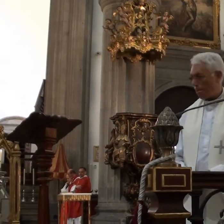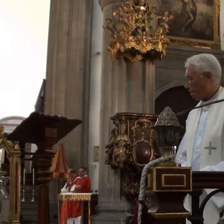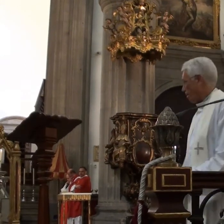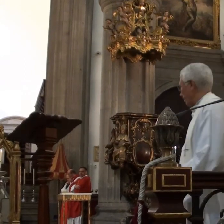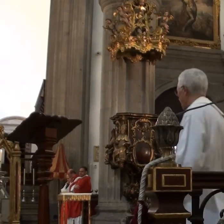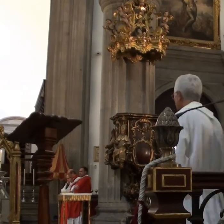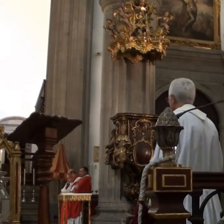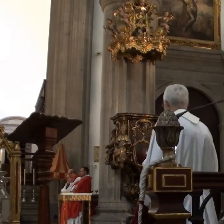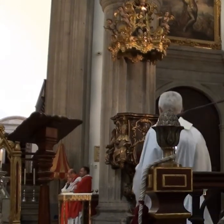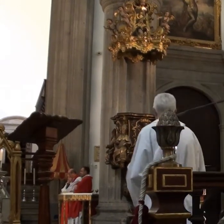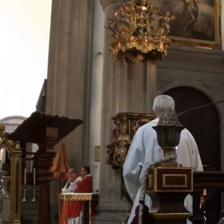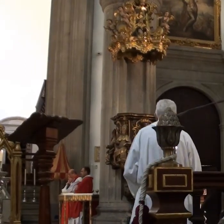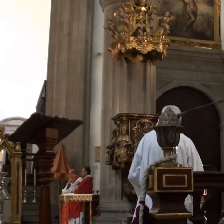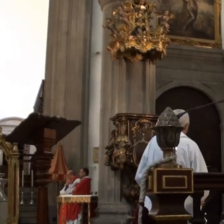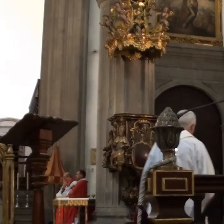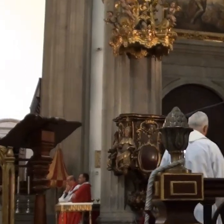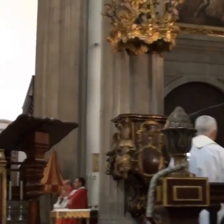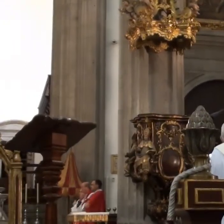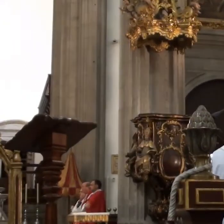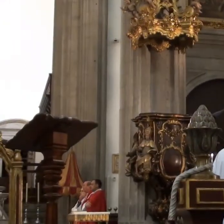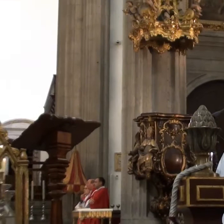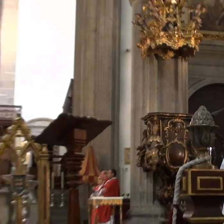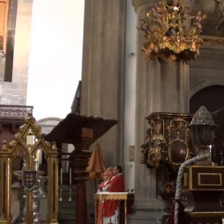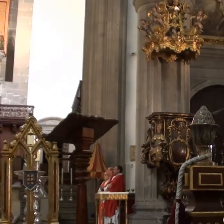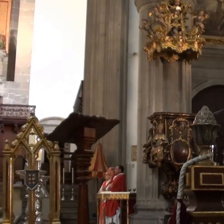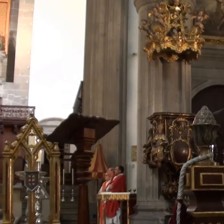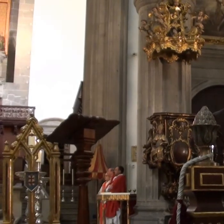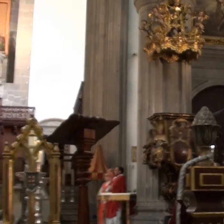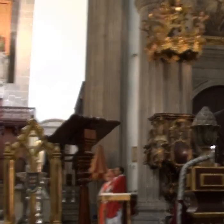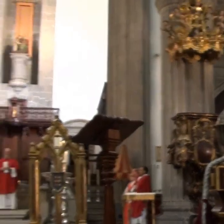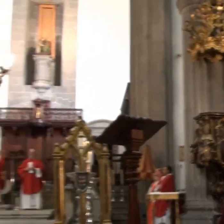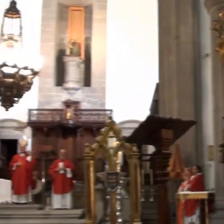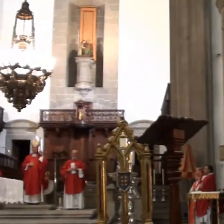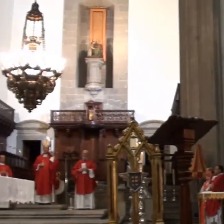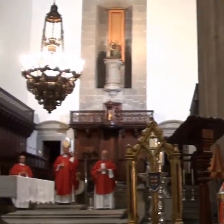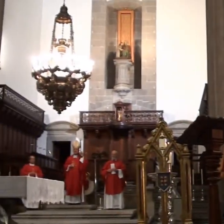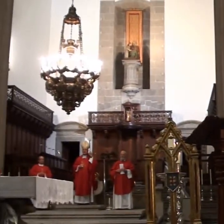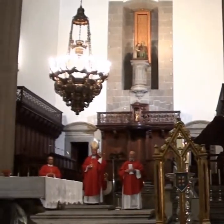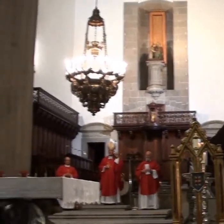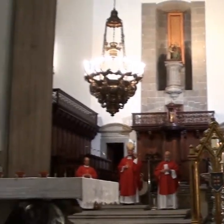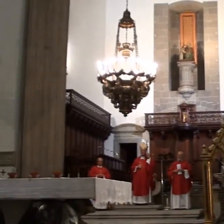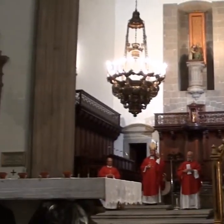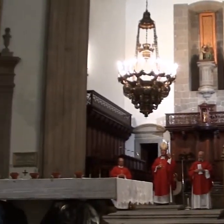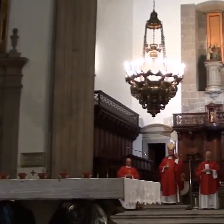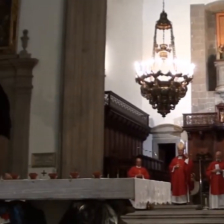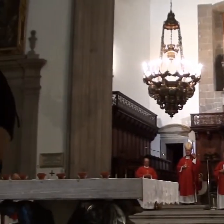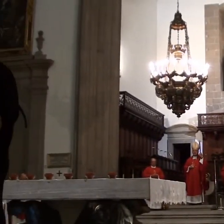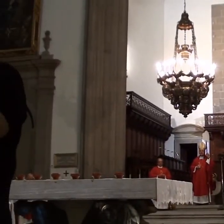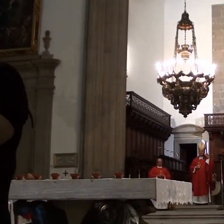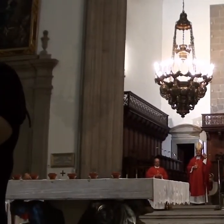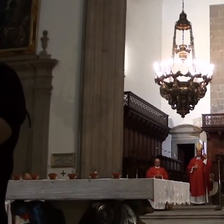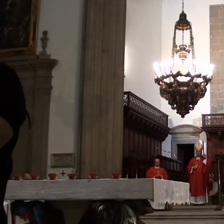eucaristía el Señor esté con vosotros el señor los bendiga y os guarde